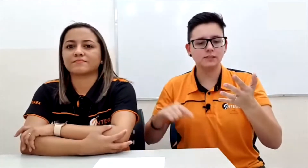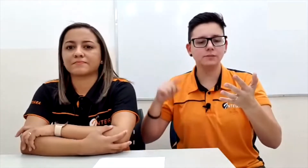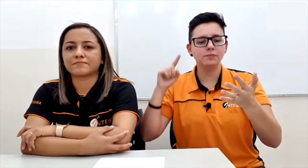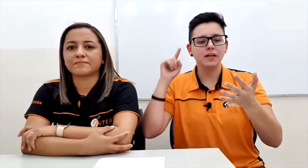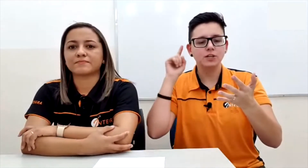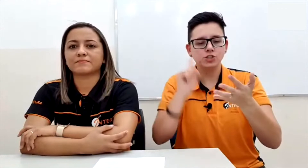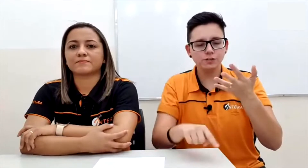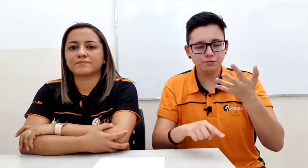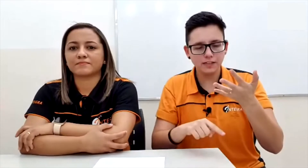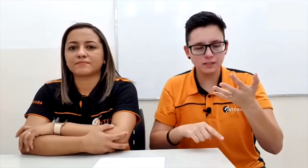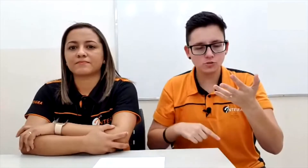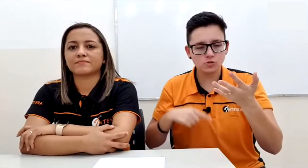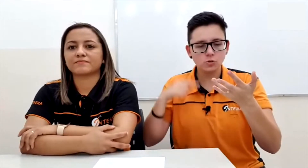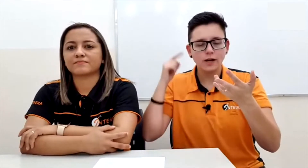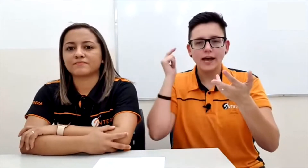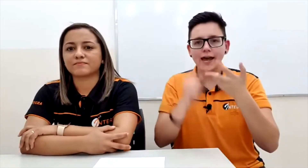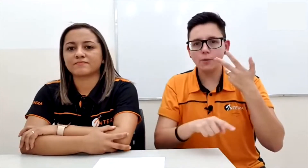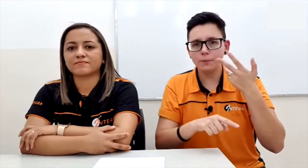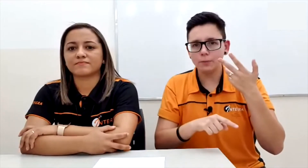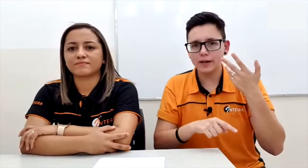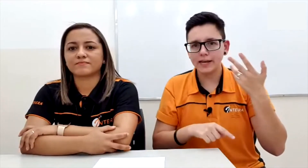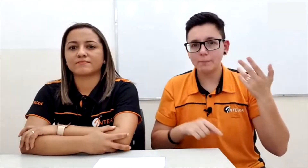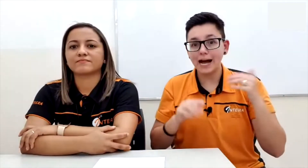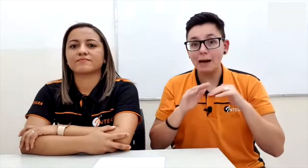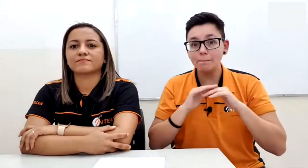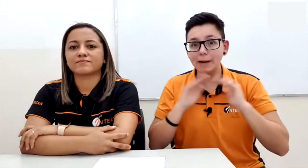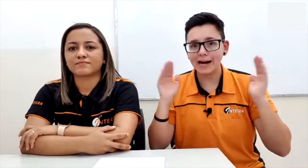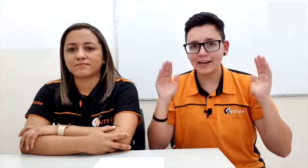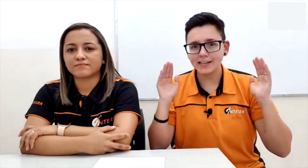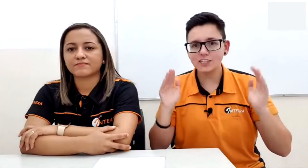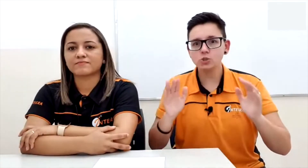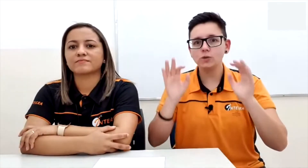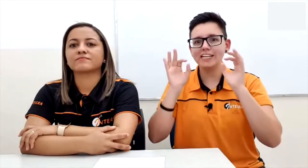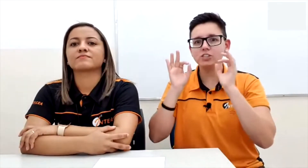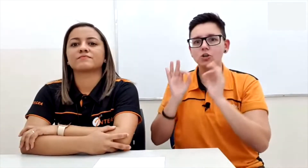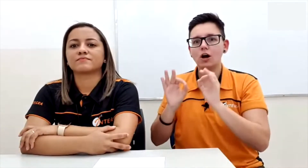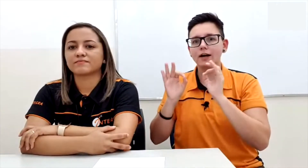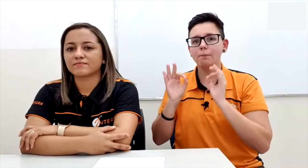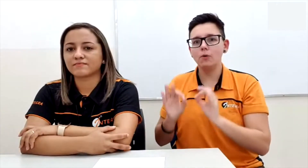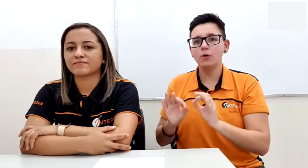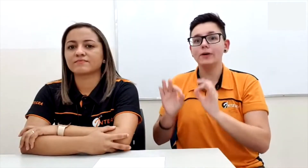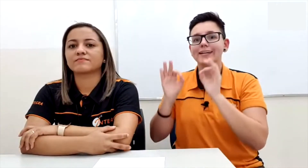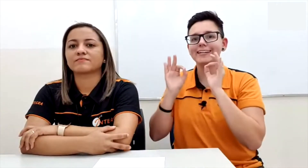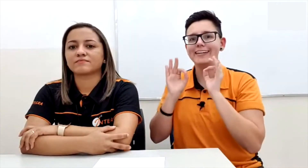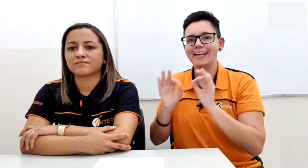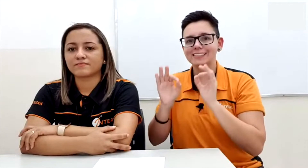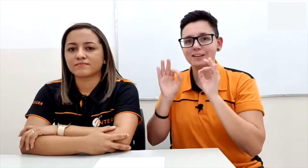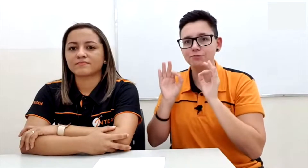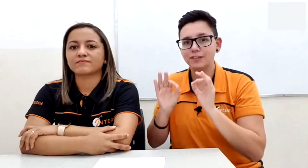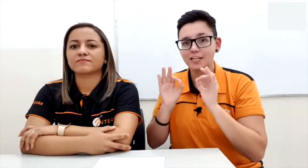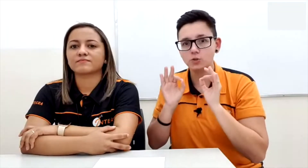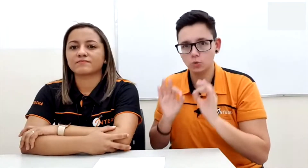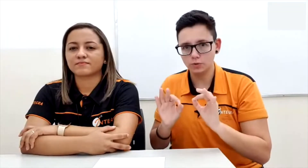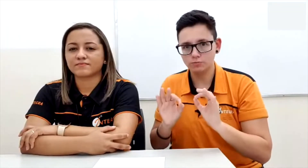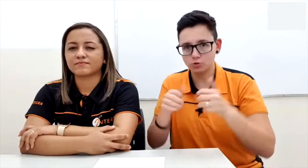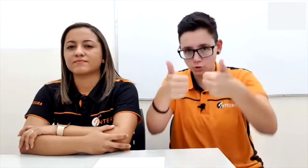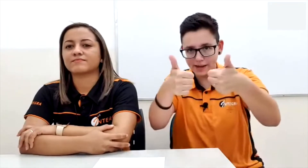conseguir, difícil, é um problema, apaga isso e troca por desafiador. Tudo